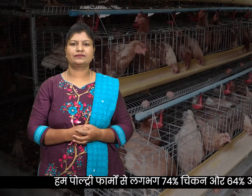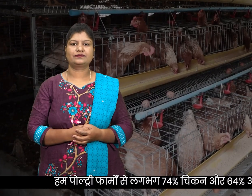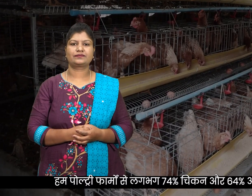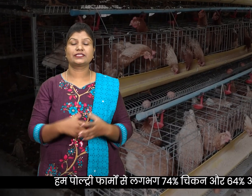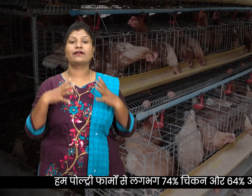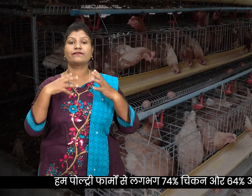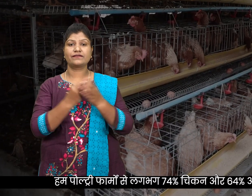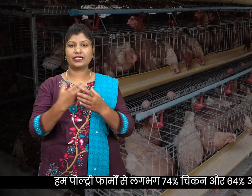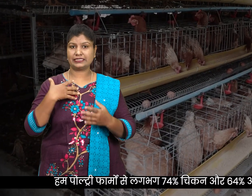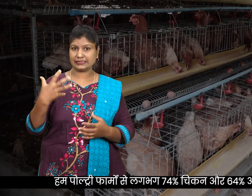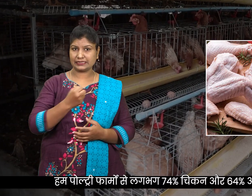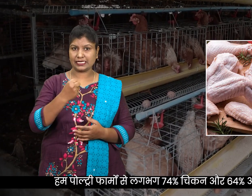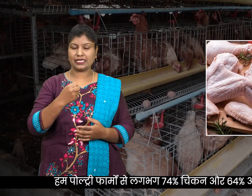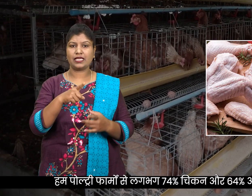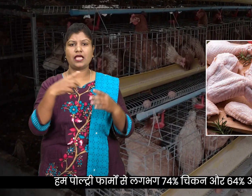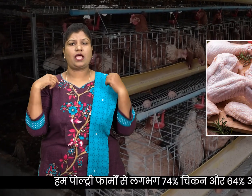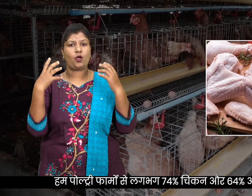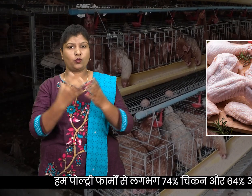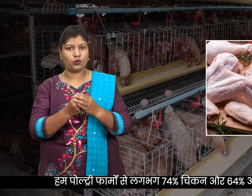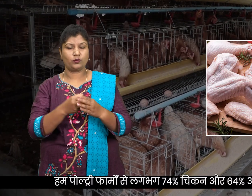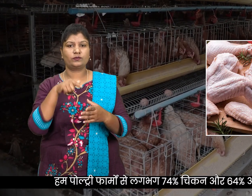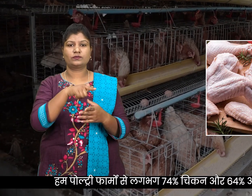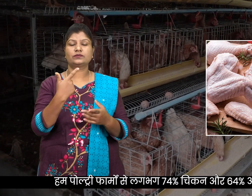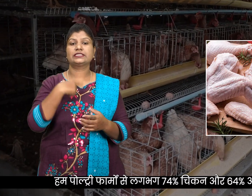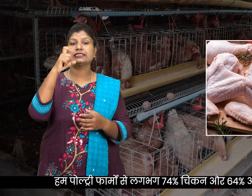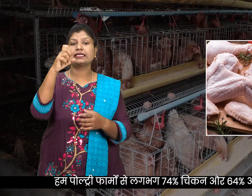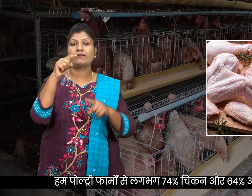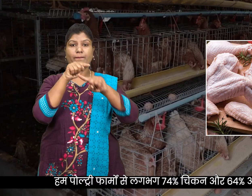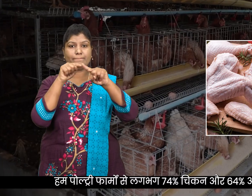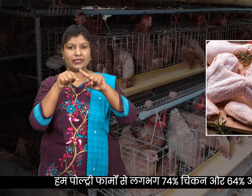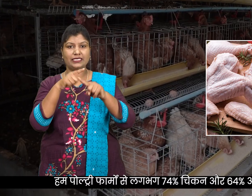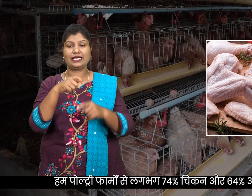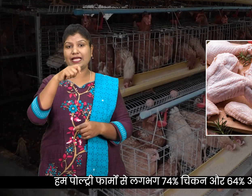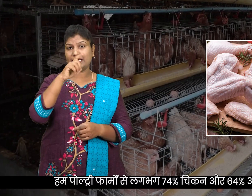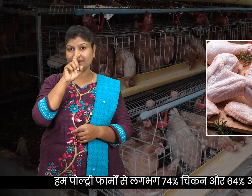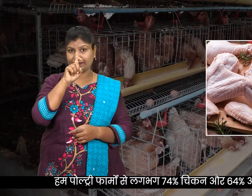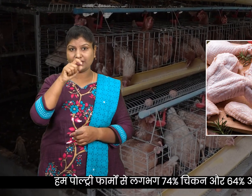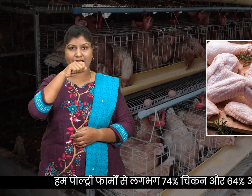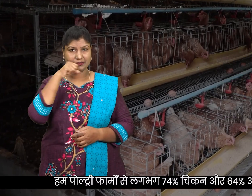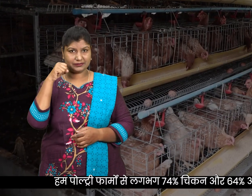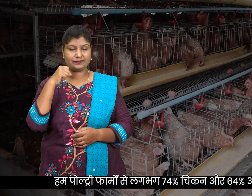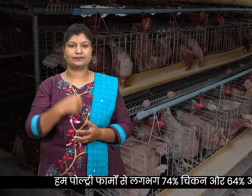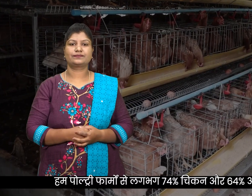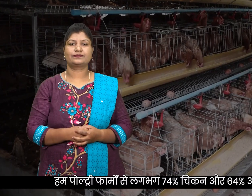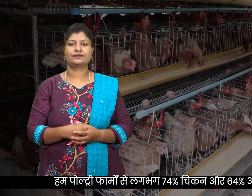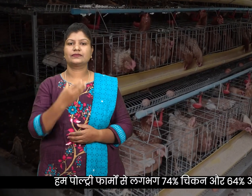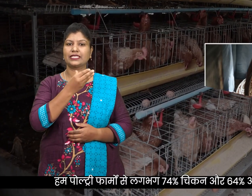हमें पोल्ट्री फार्मों से लगभग 74% चिकन और 64% अंडे प्राप्त करते